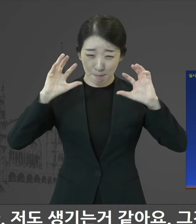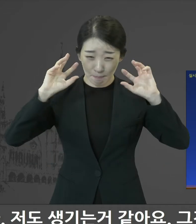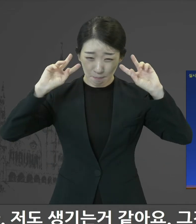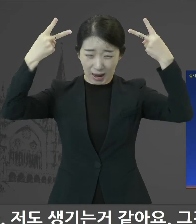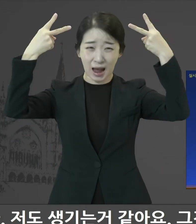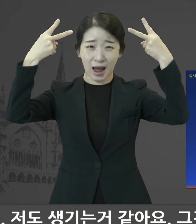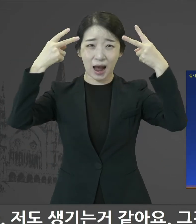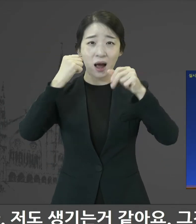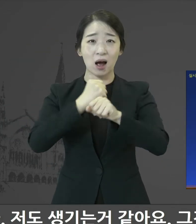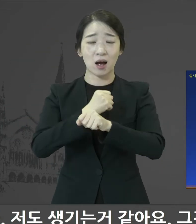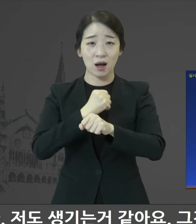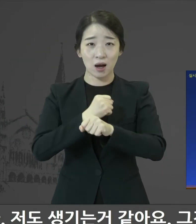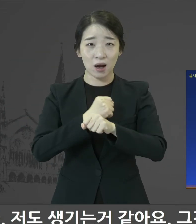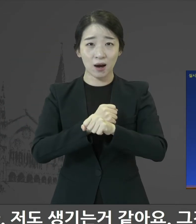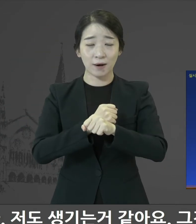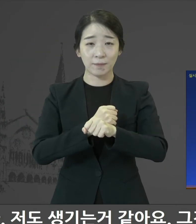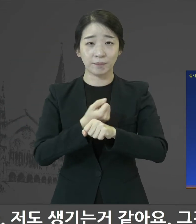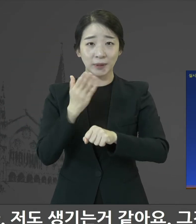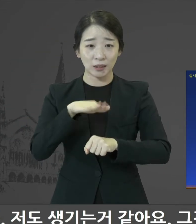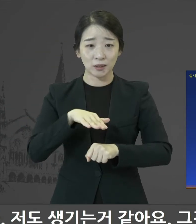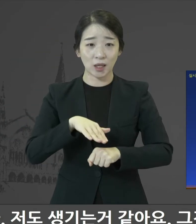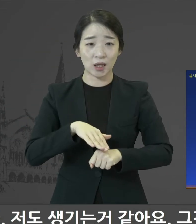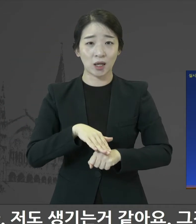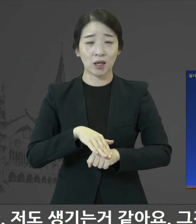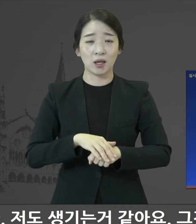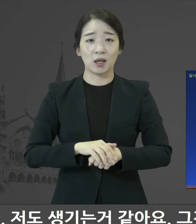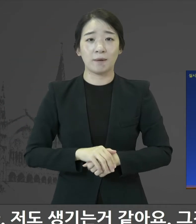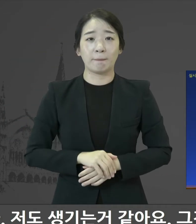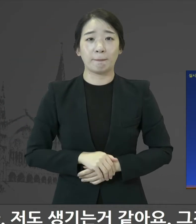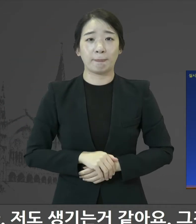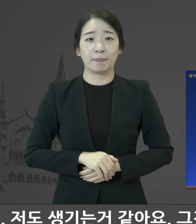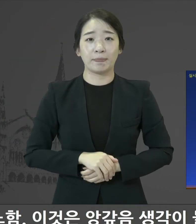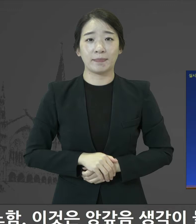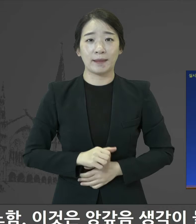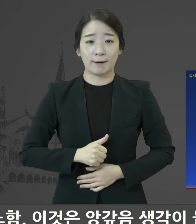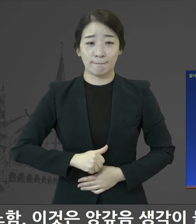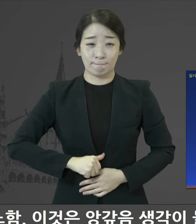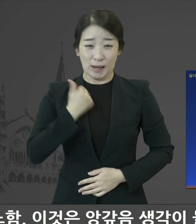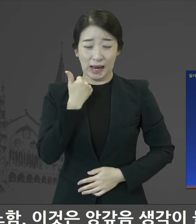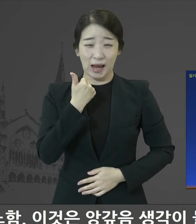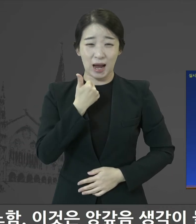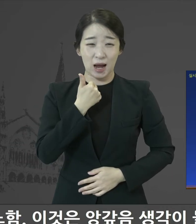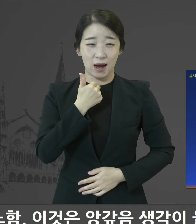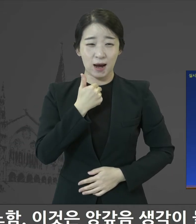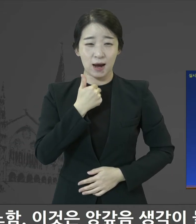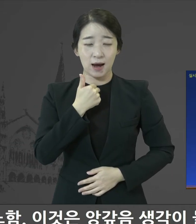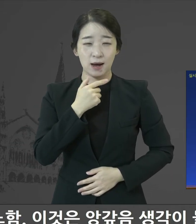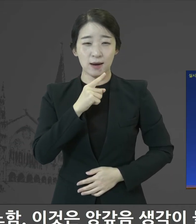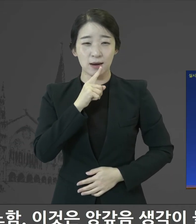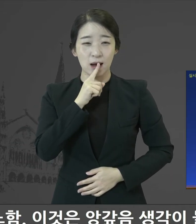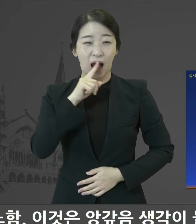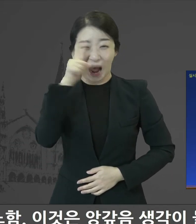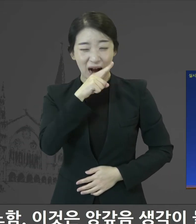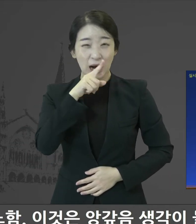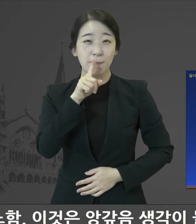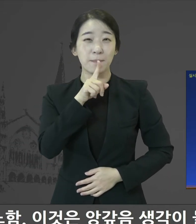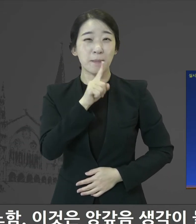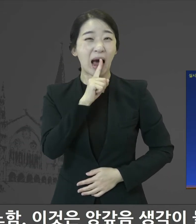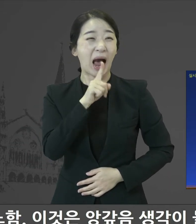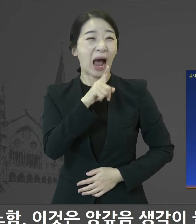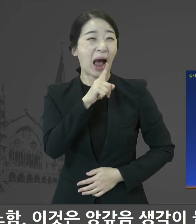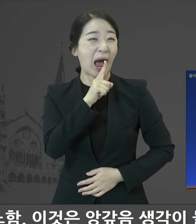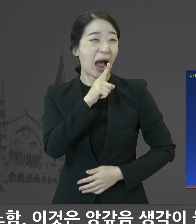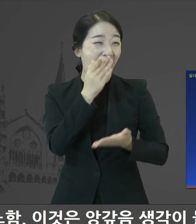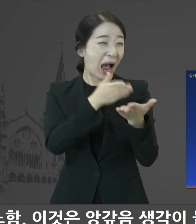이때 어떻게 작용하냐면, 이 폭발하는 순간에 그때 쓴 말들이 입에서 막 나오죠. 이거 쓴뿌리란 말이에요. 이게 악독이라는